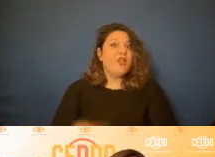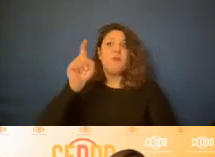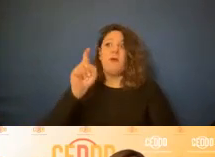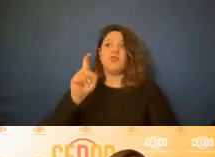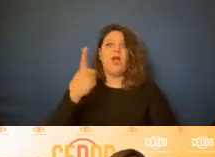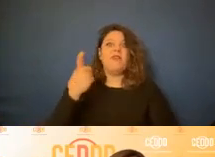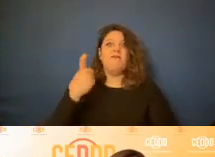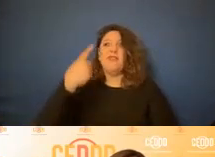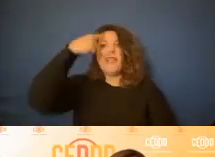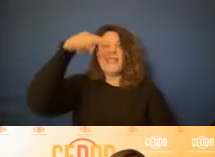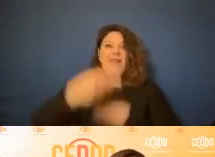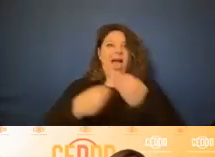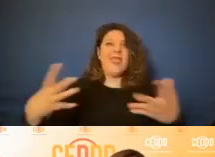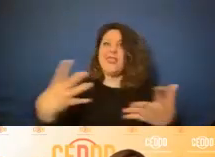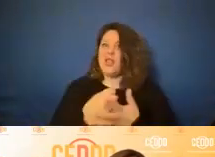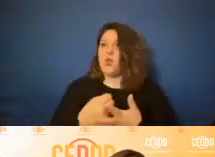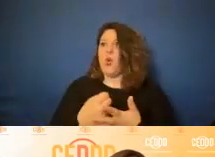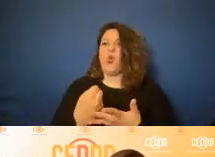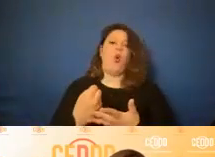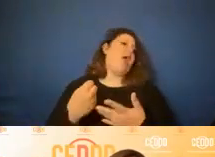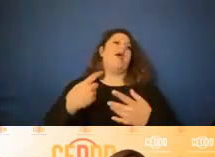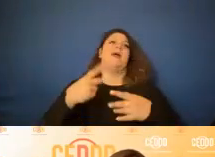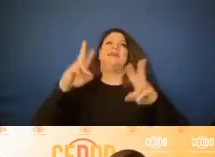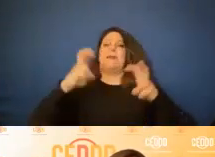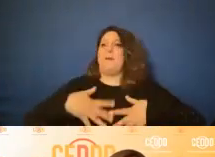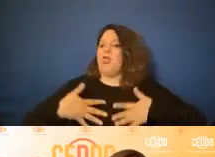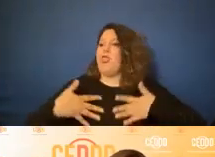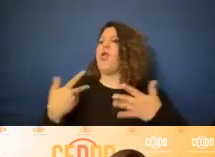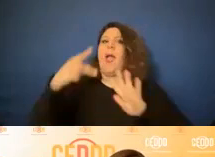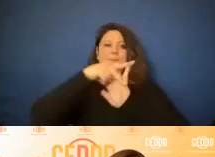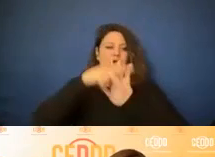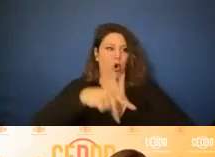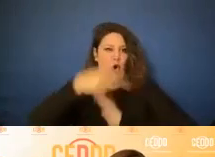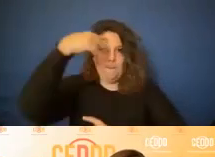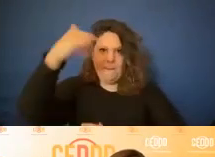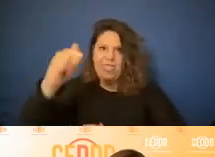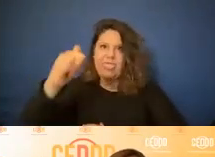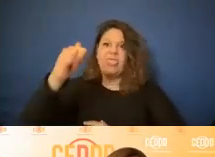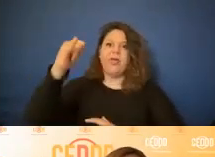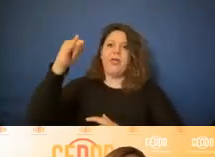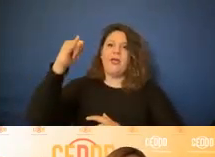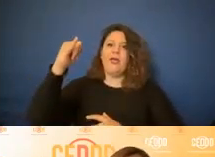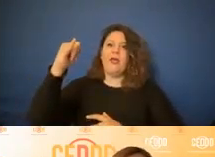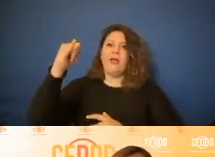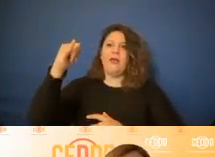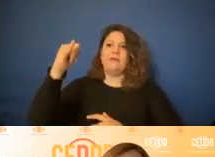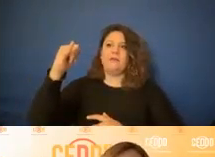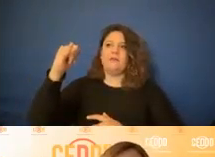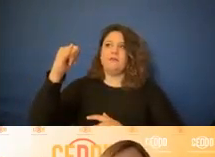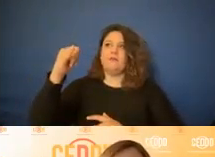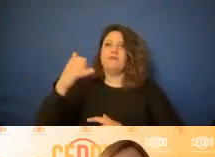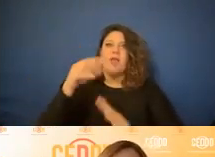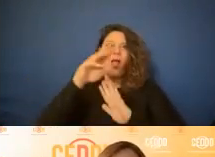Movilizar emociones, divulgar inteligencia emocional, saber de protocolo, saber del protocolo de protección de la